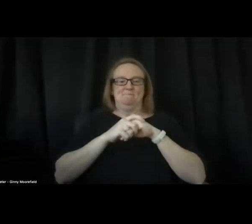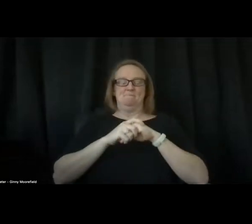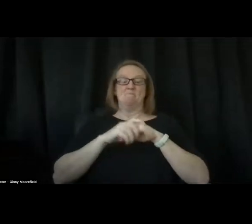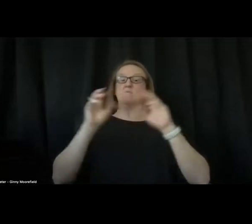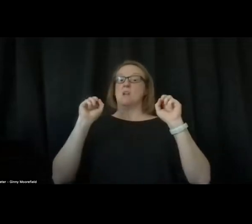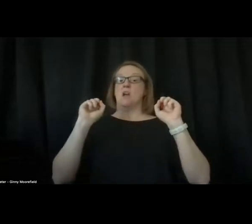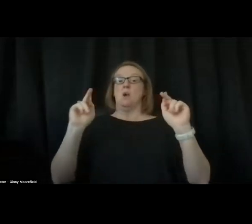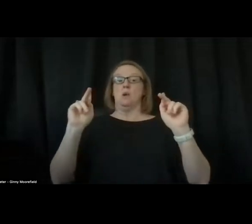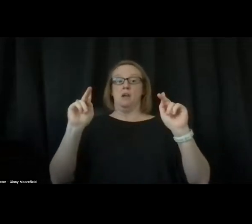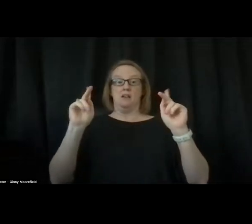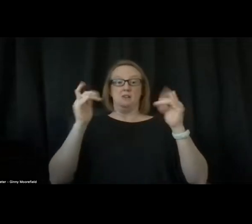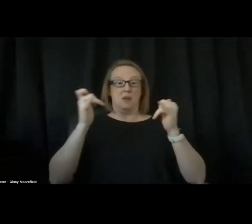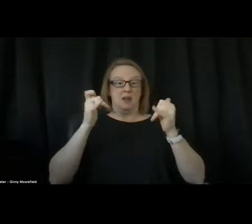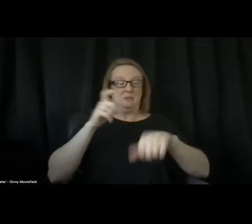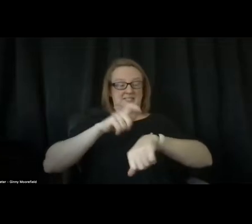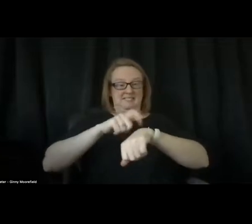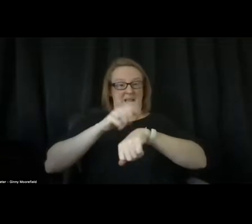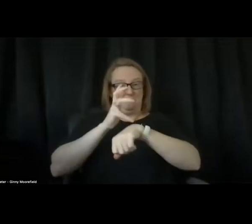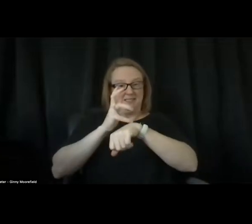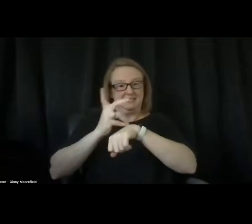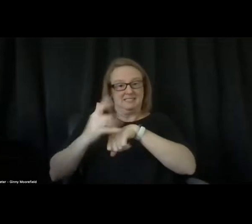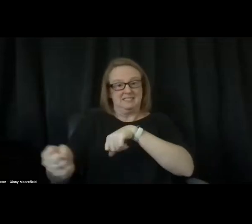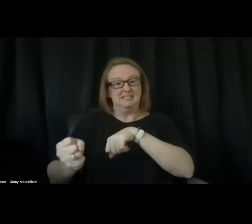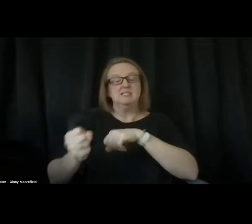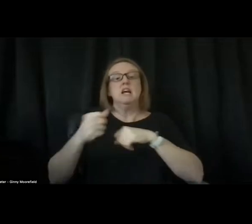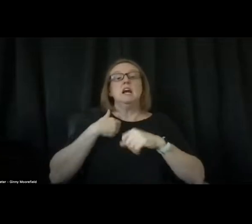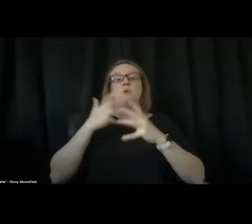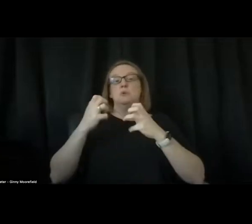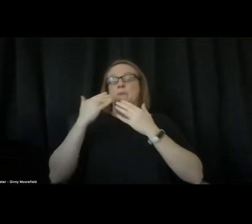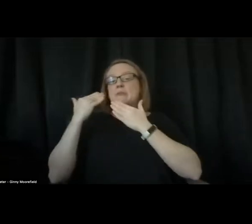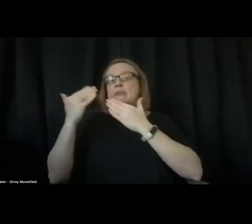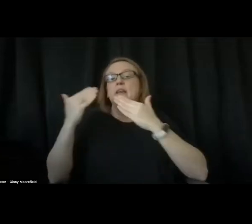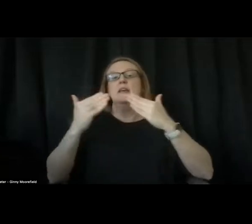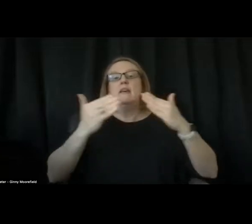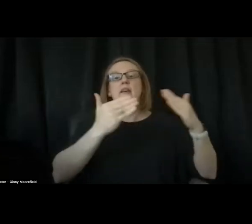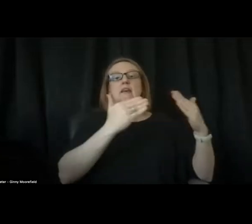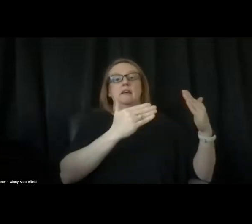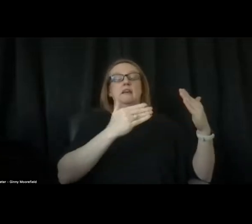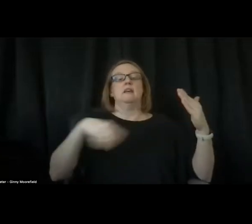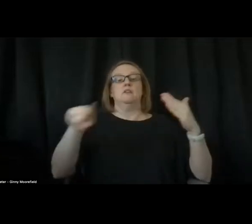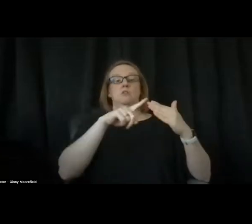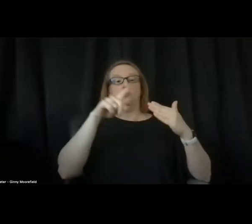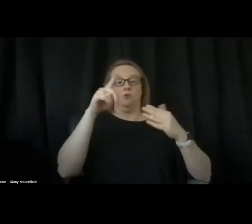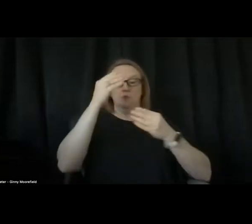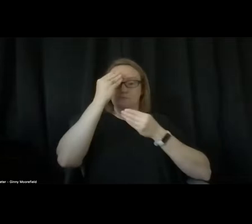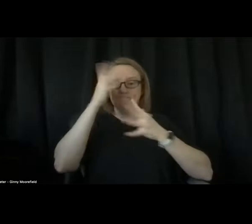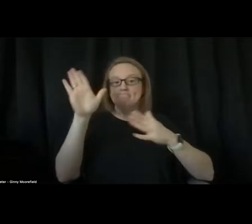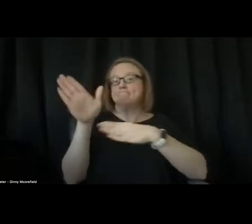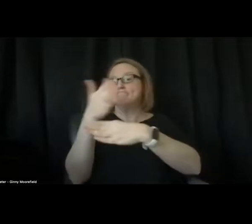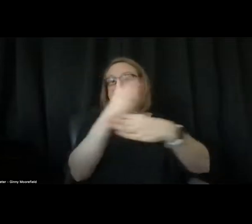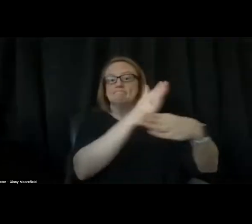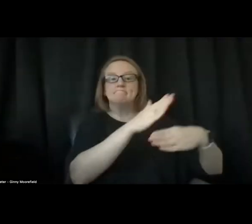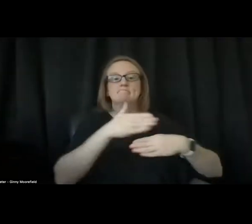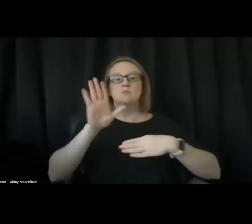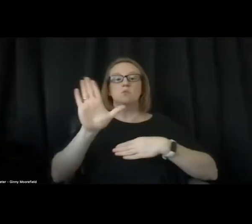y ahora que estamos llegando ya a la conclusión de nuestro tiempo hoy Yo Quiero agradecer a todos los que